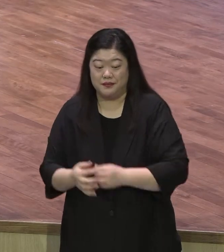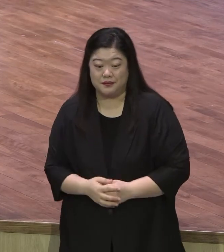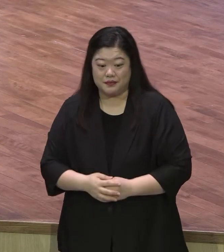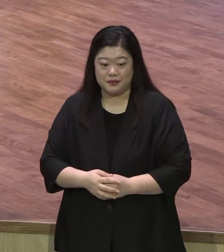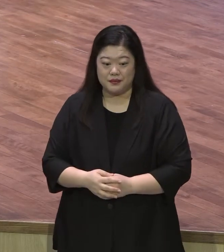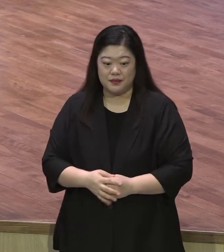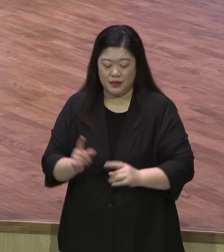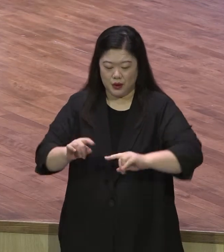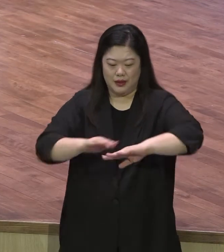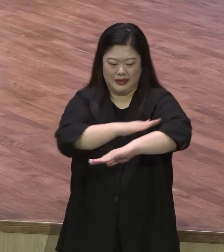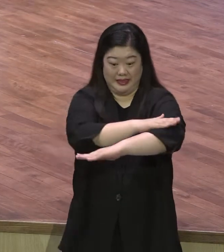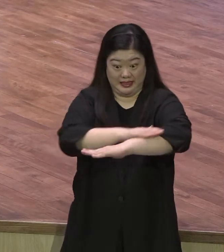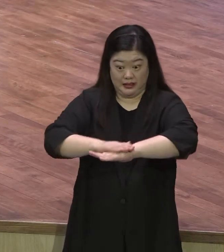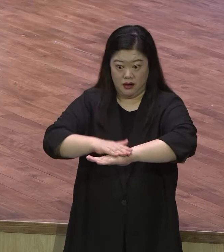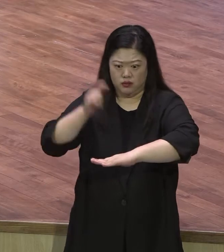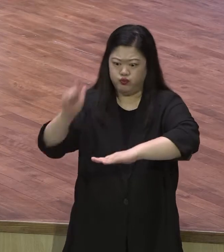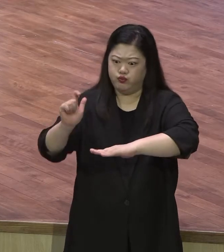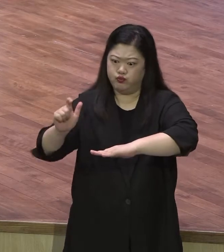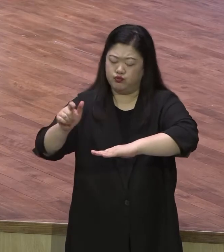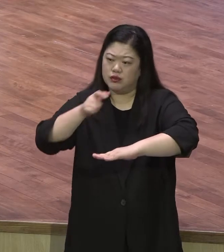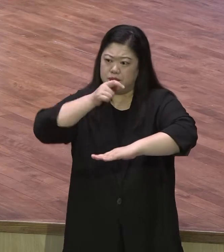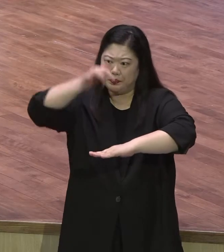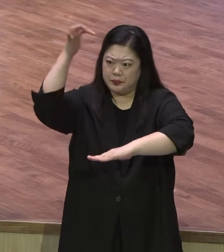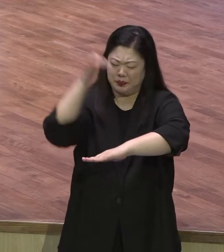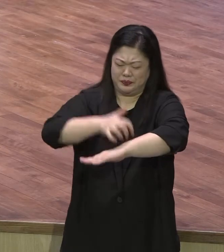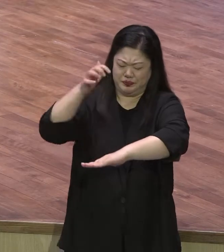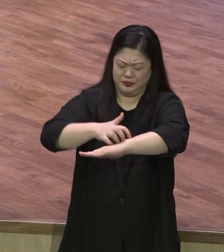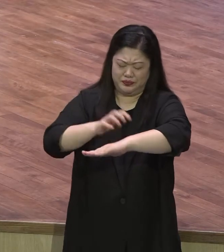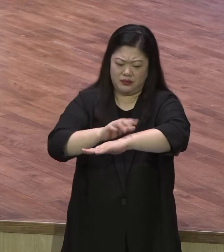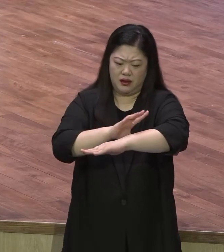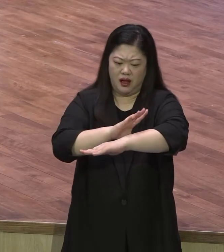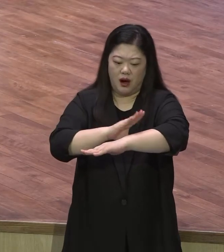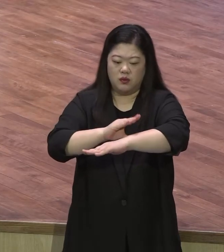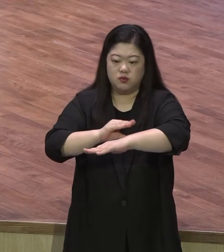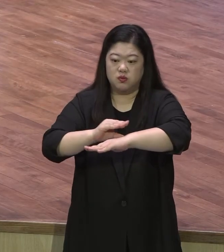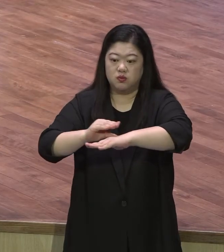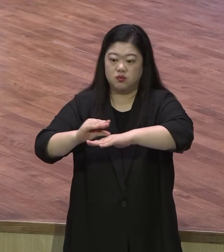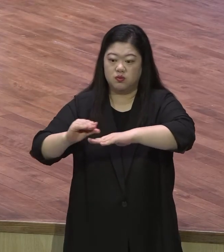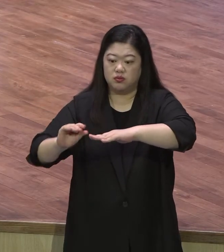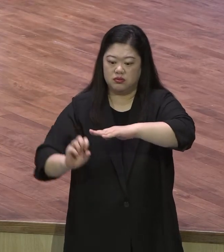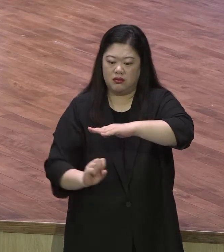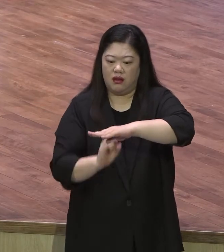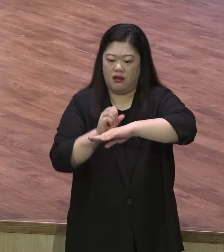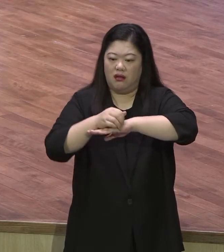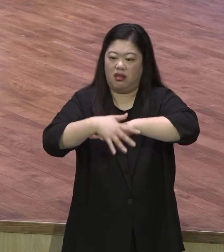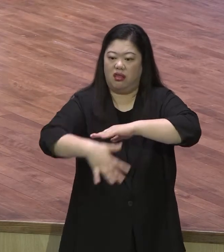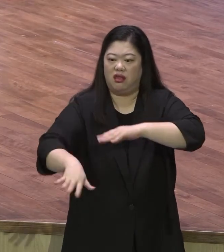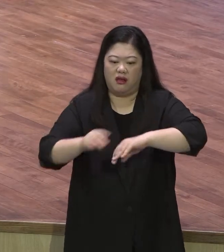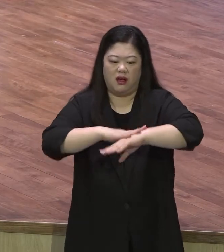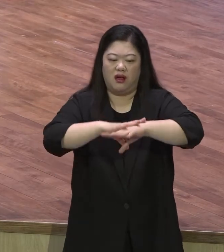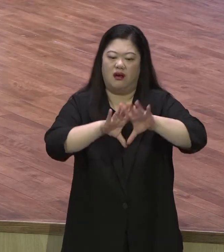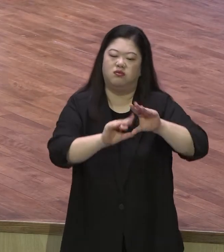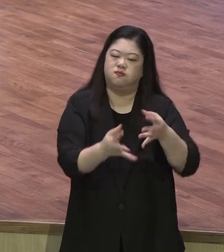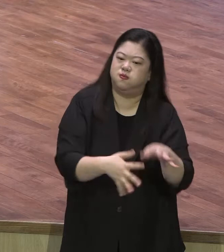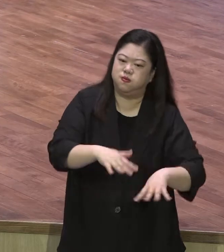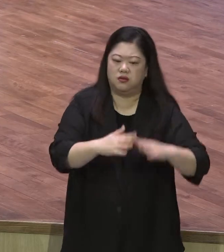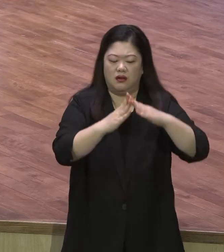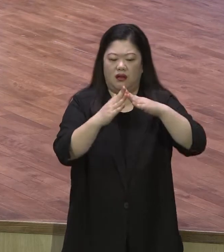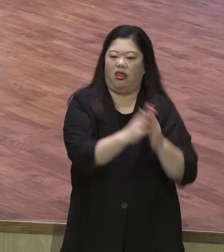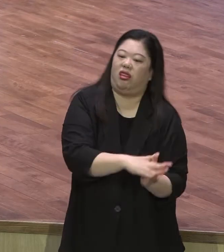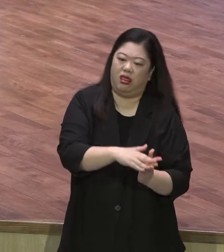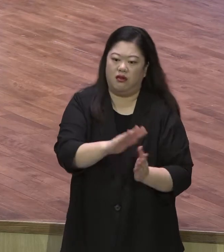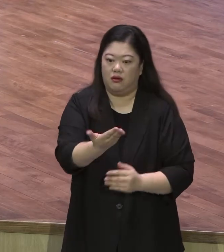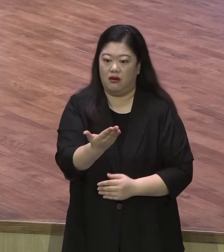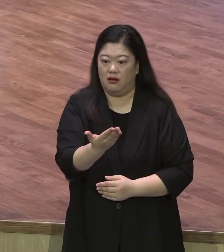태풍이 몰아친 것처럼 그런 상황이 되면 다 드러난다. 이게 반석인지 모래인지